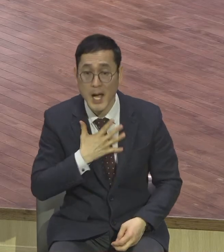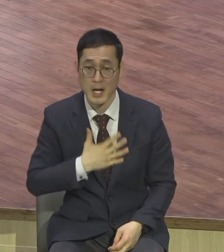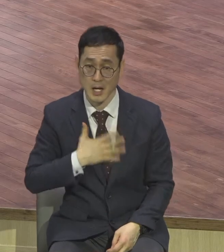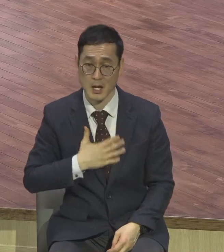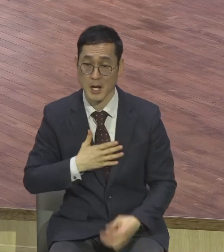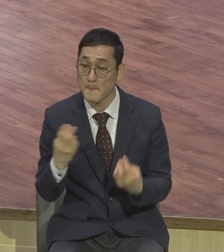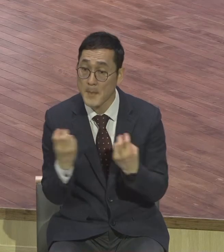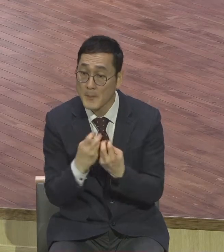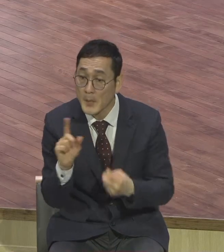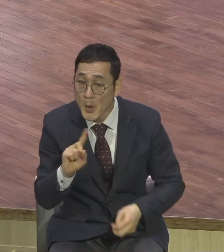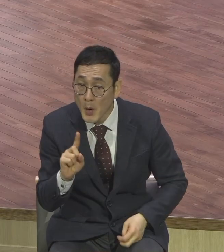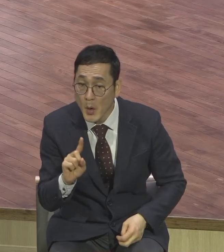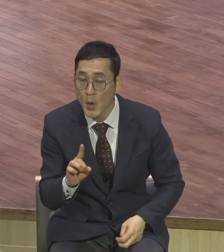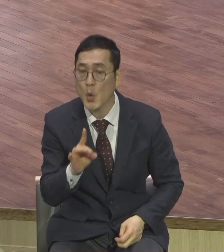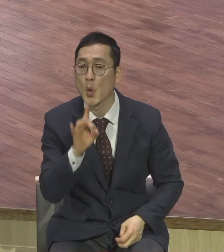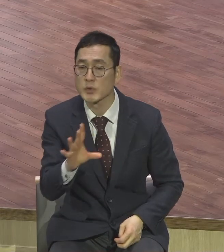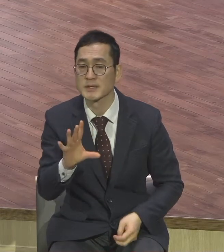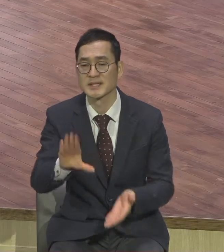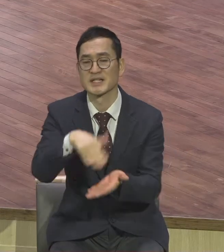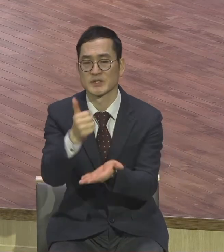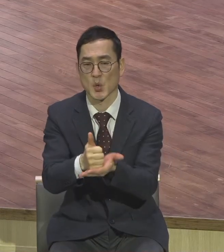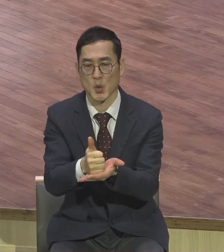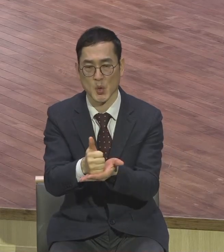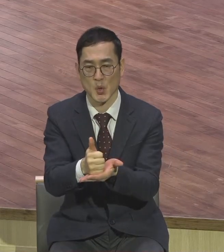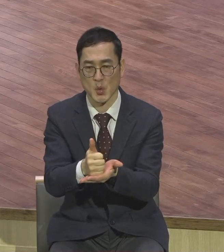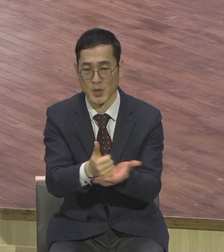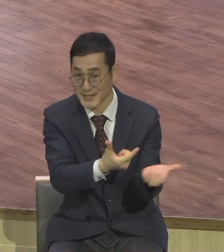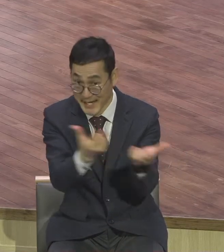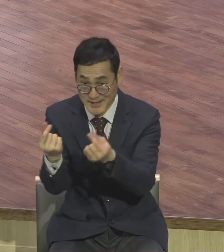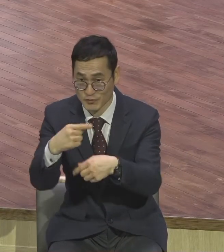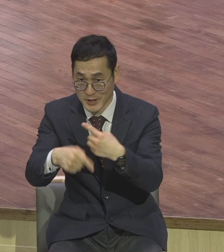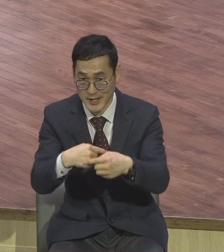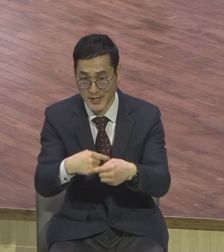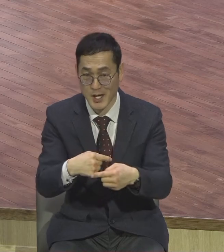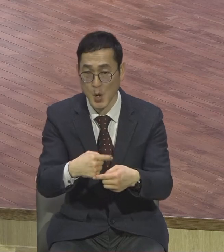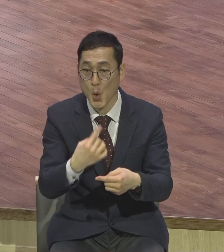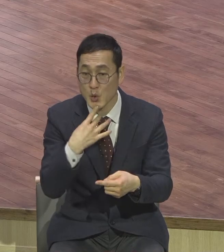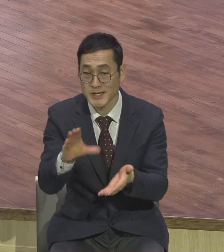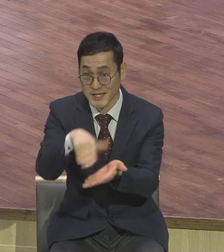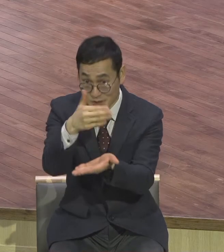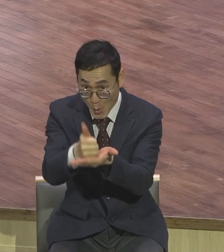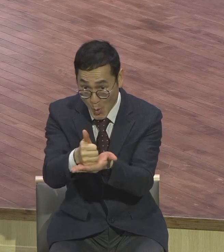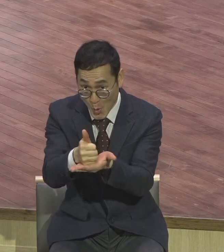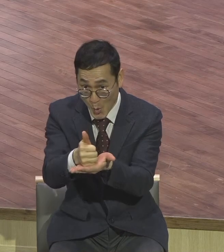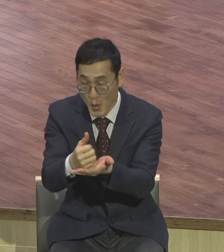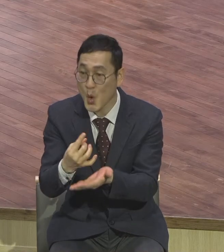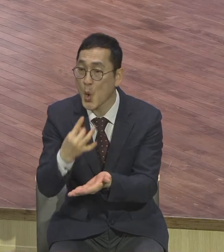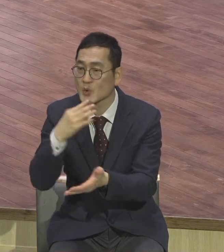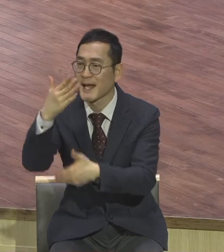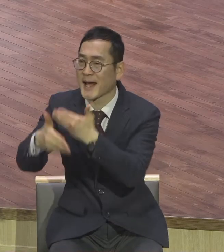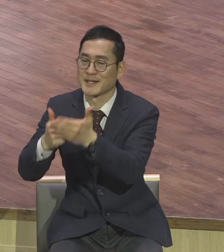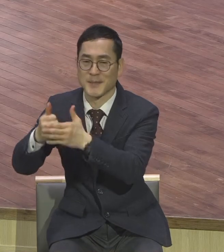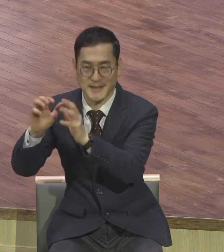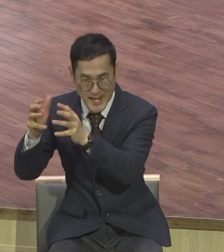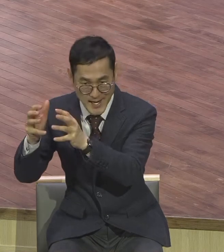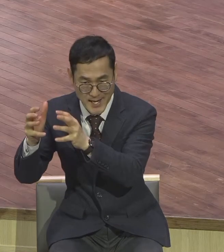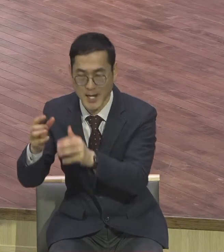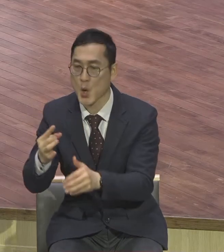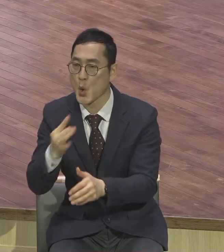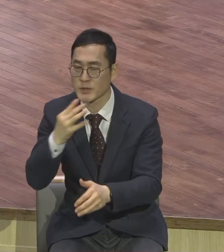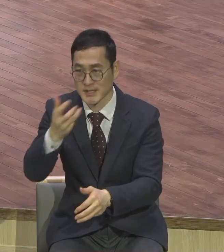다시 한번 합니다. 오직 그리스도 오직 하나님 나라 오직 성령 충만